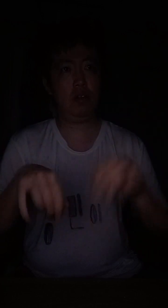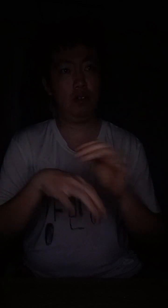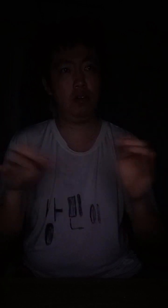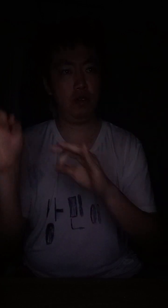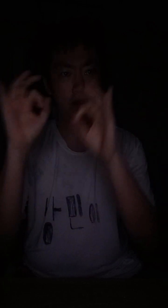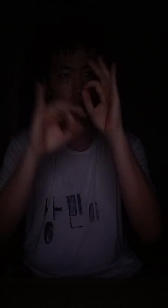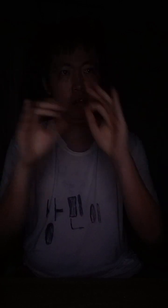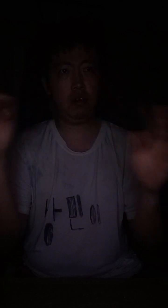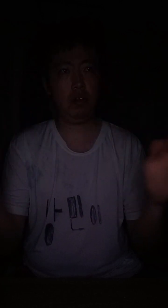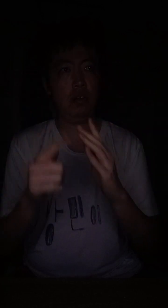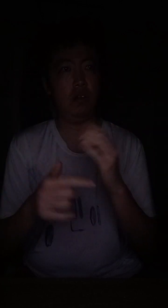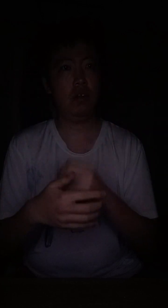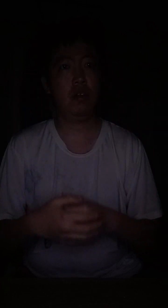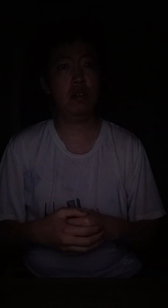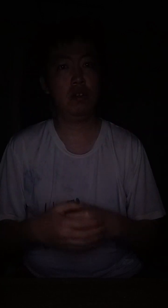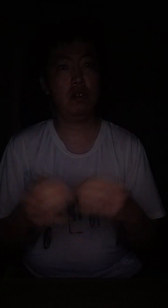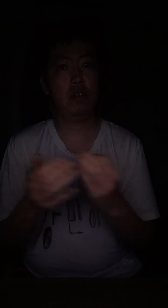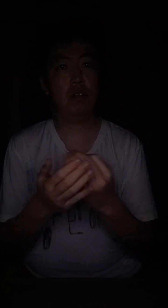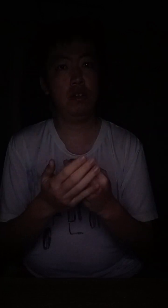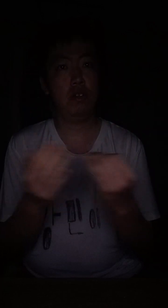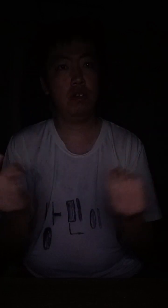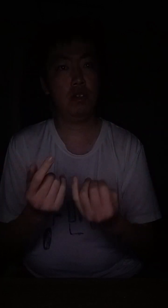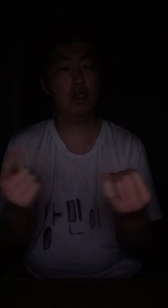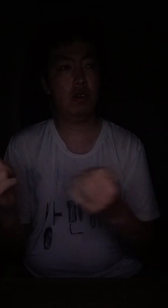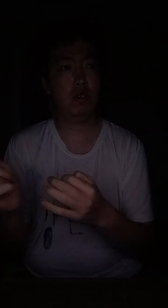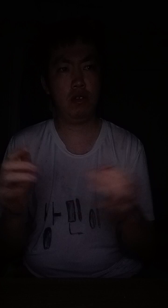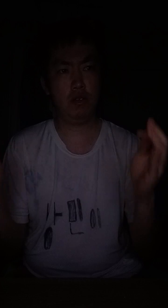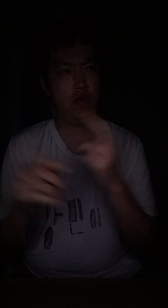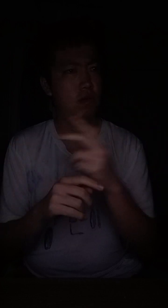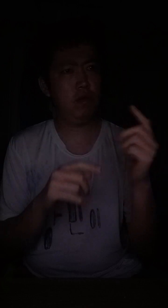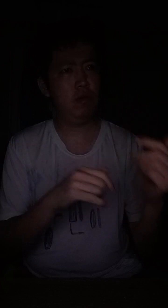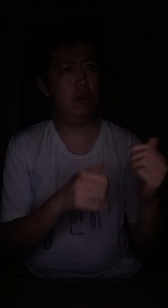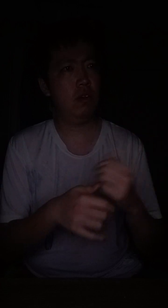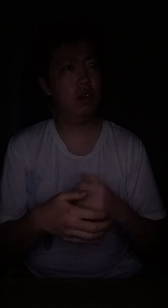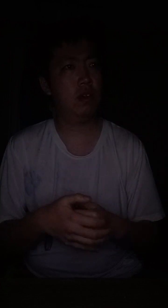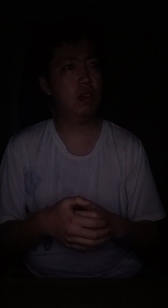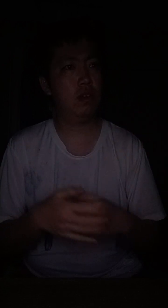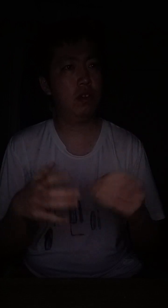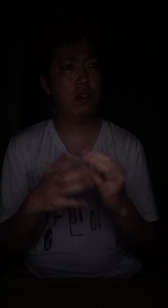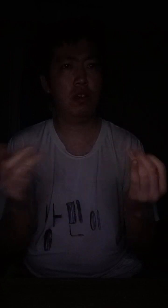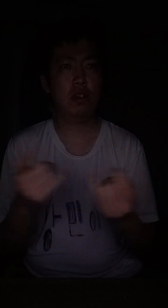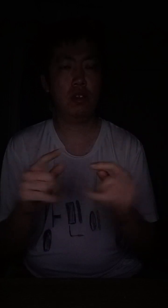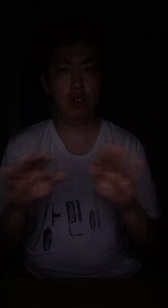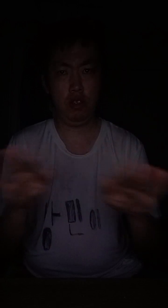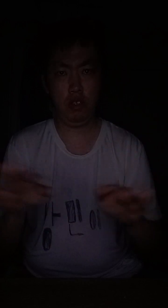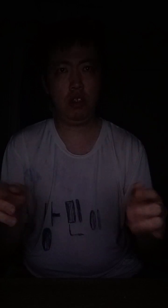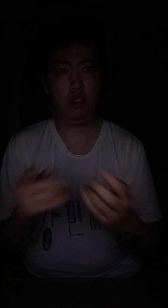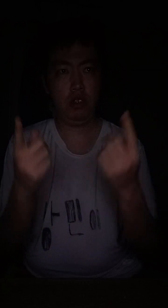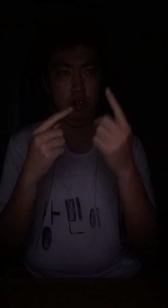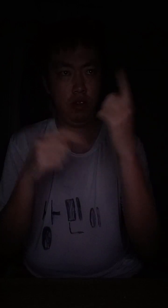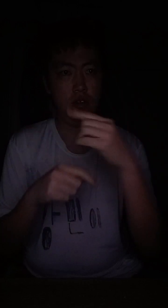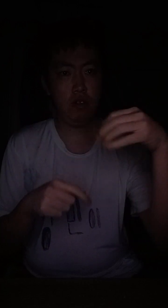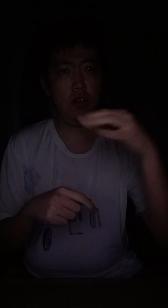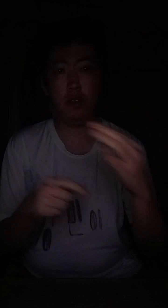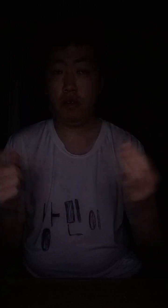볼 수 있죠. 전단은 물론 약품도 모두 불법인데요. 전단은 얼마나 널려 있는지, 그리고 약품은